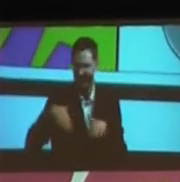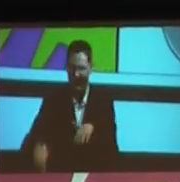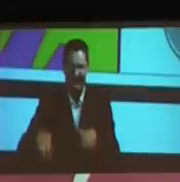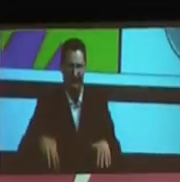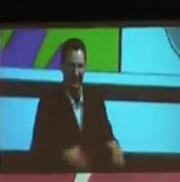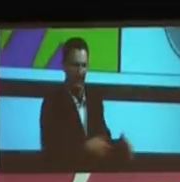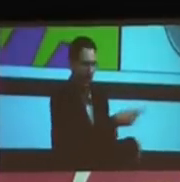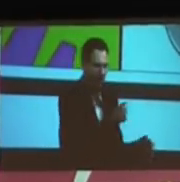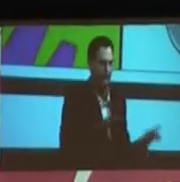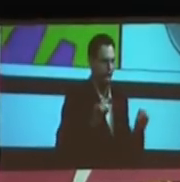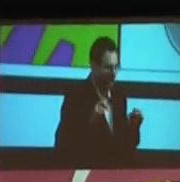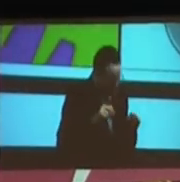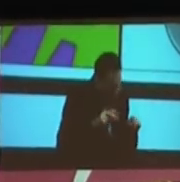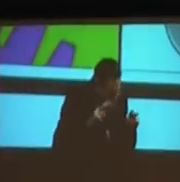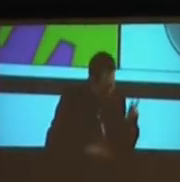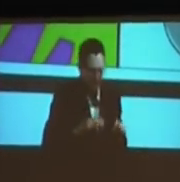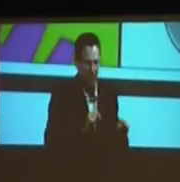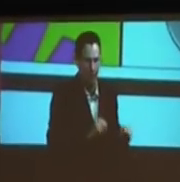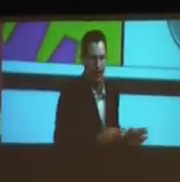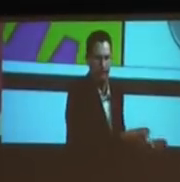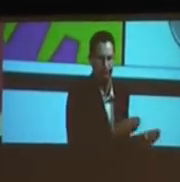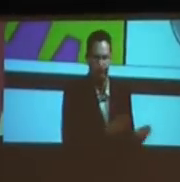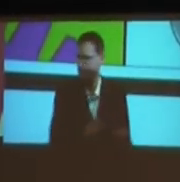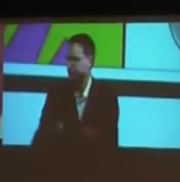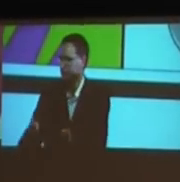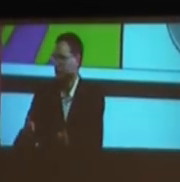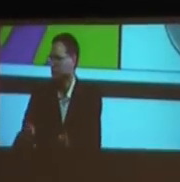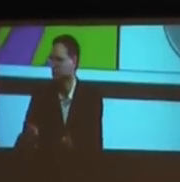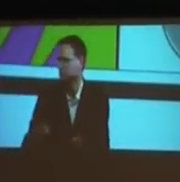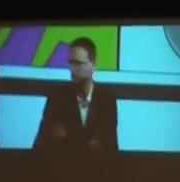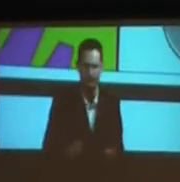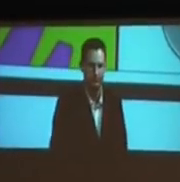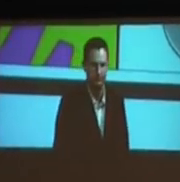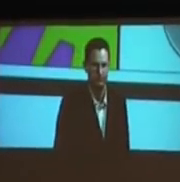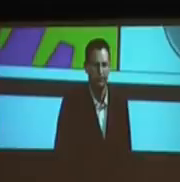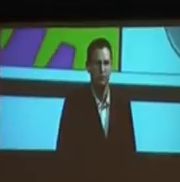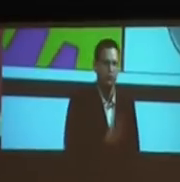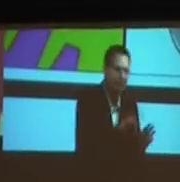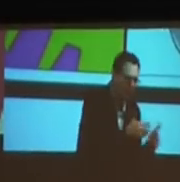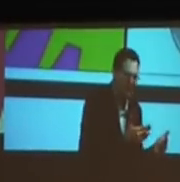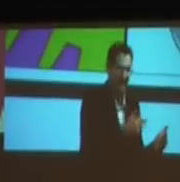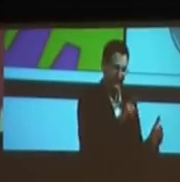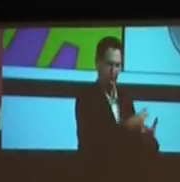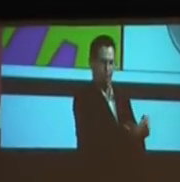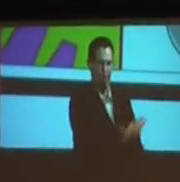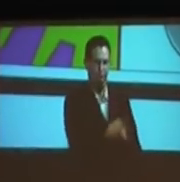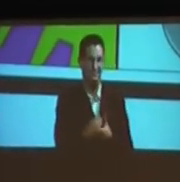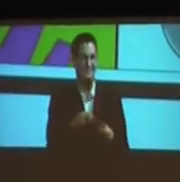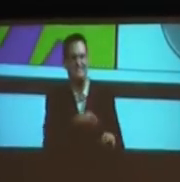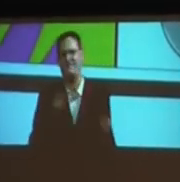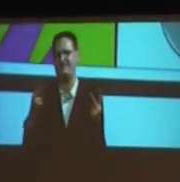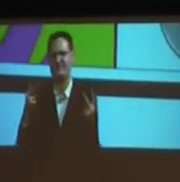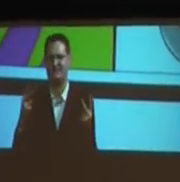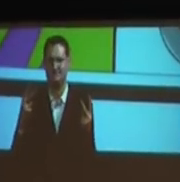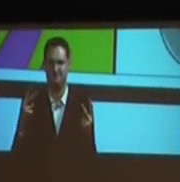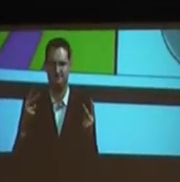Mal den Blick auf die Dinge so hatte, dass die Gesellschaft eben durch Pluralität stark genug ist, das Kind in dem Sein, so wie